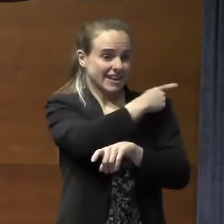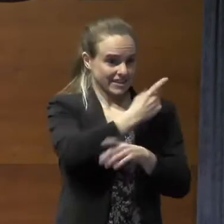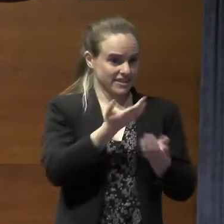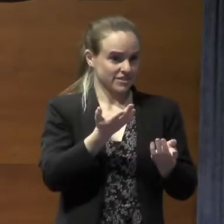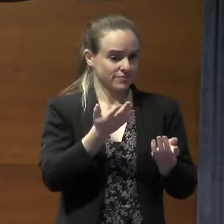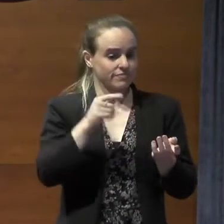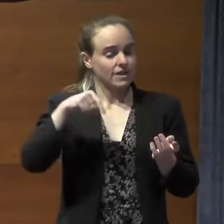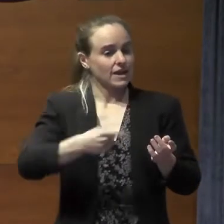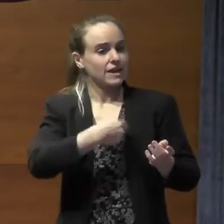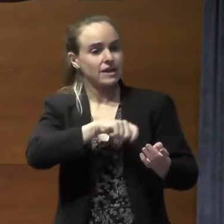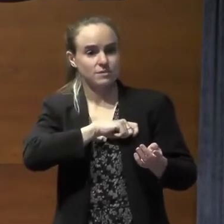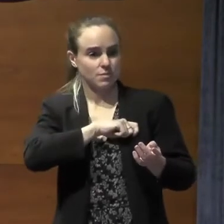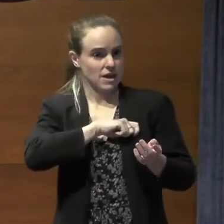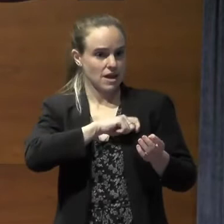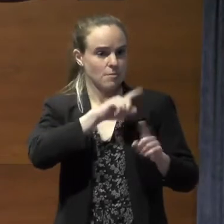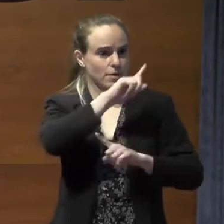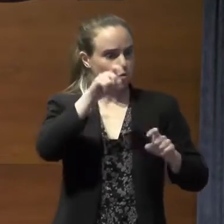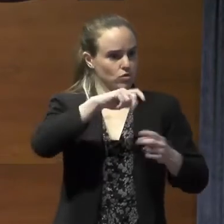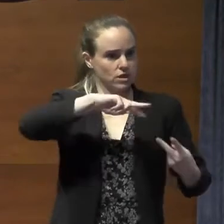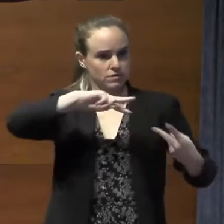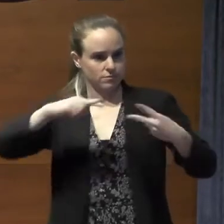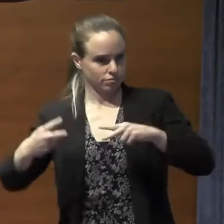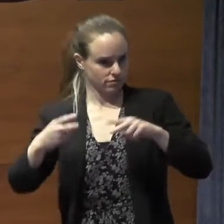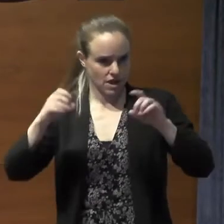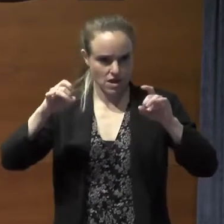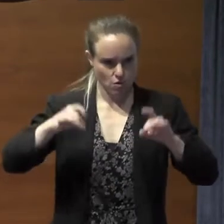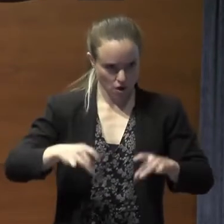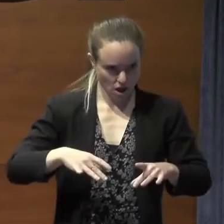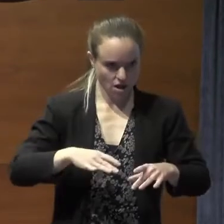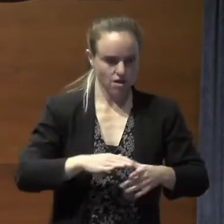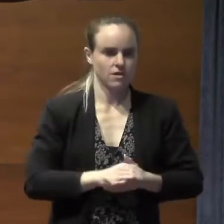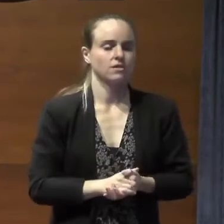las mismas preguntas en su